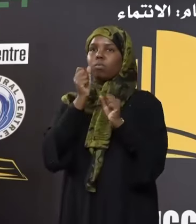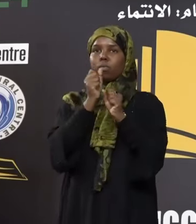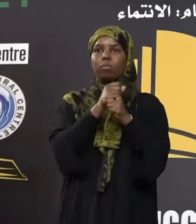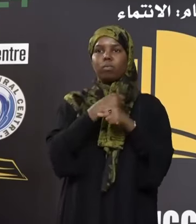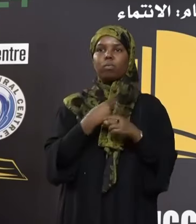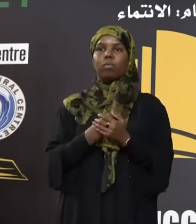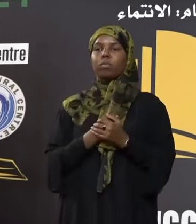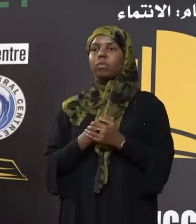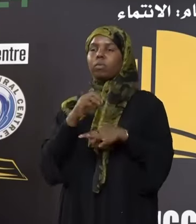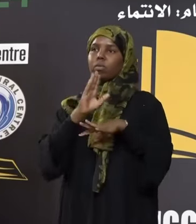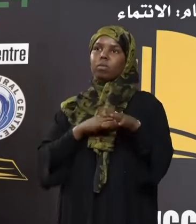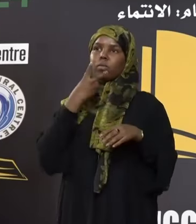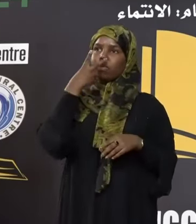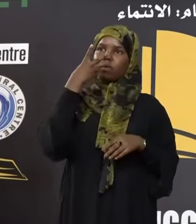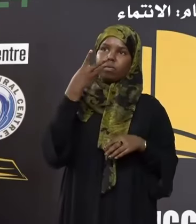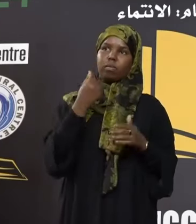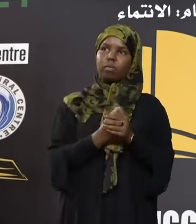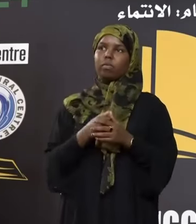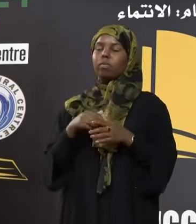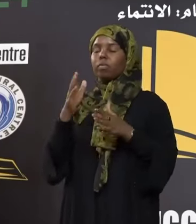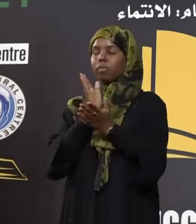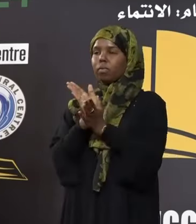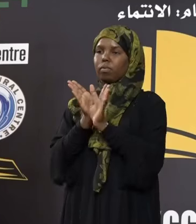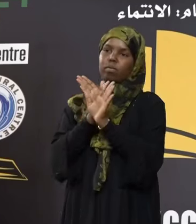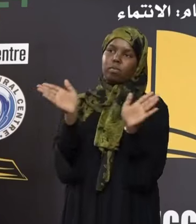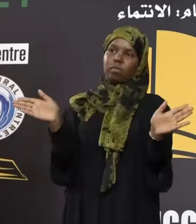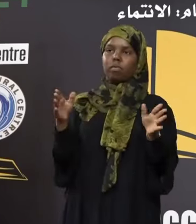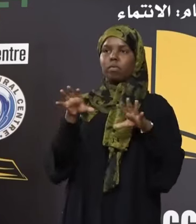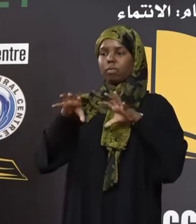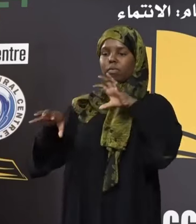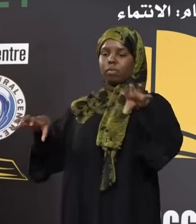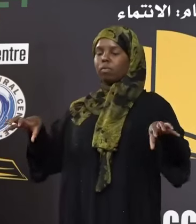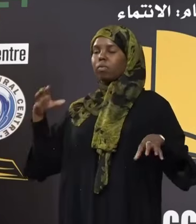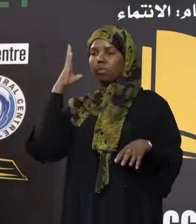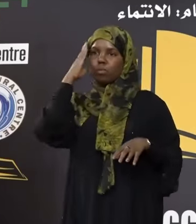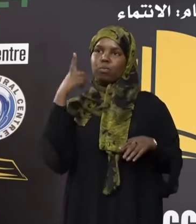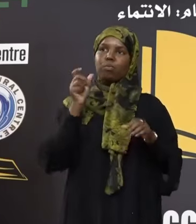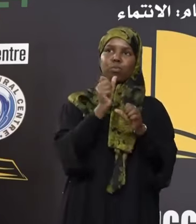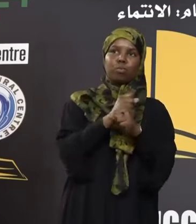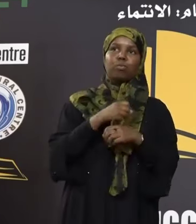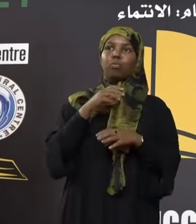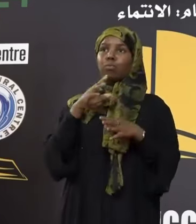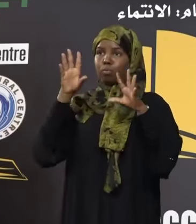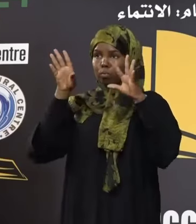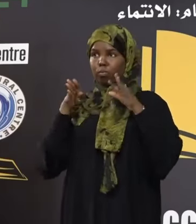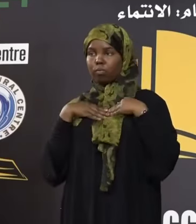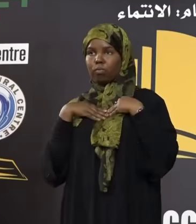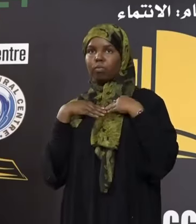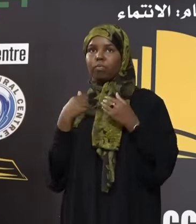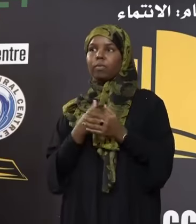أيوة مركانو أرجني كلا قيمين تومد الرئيس سومالي لان لقو سمين أيوة أي واحد